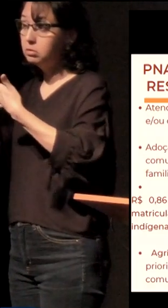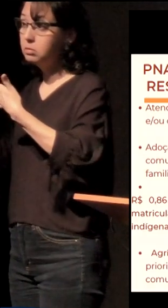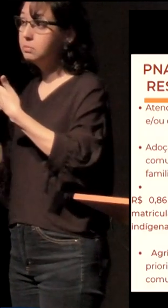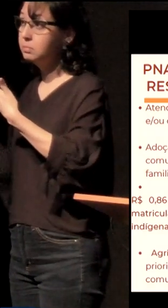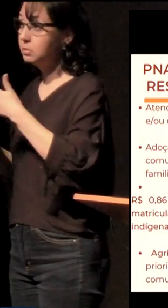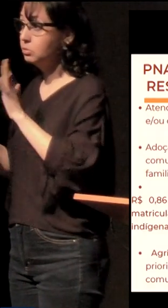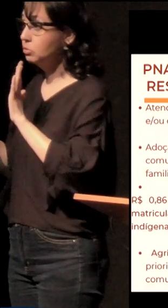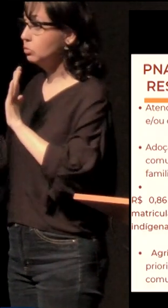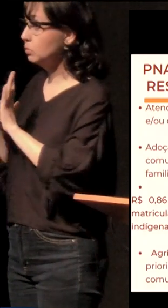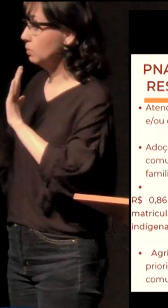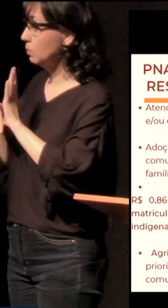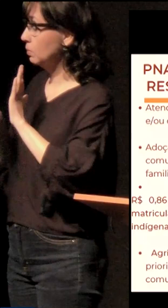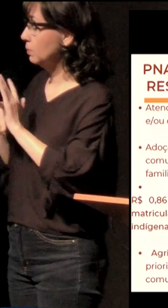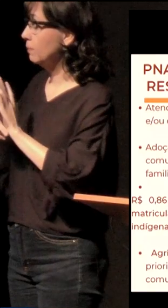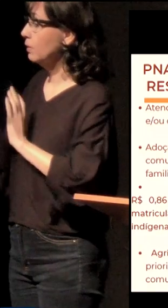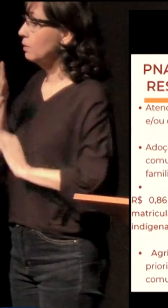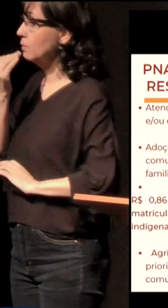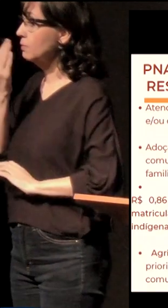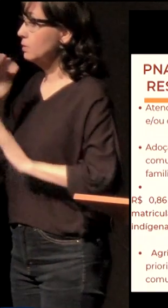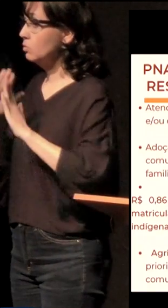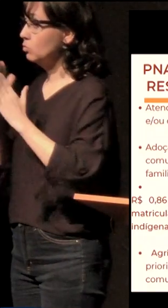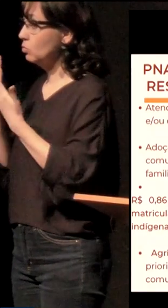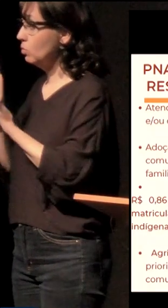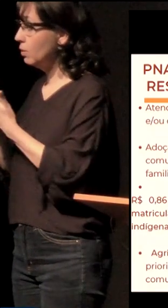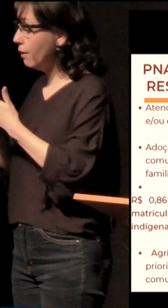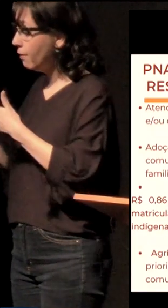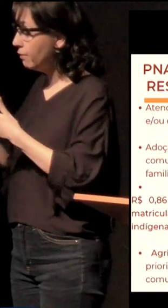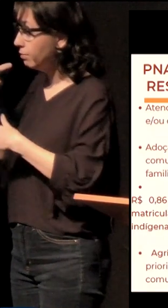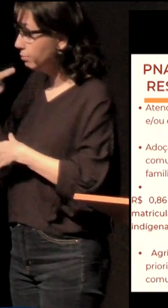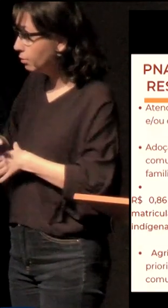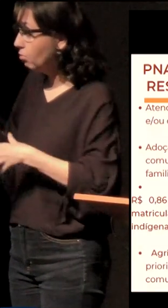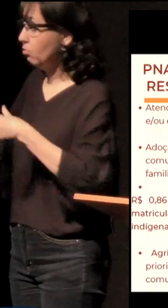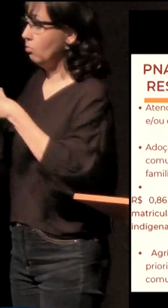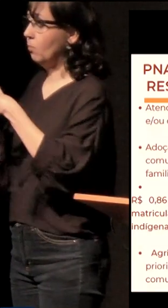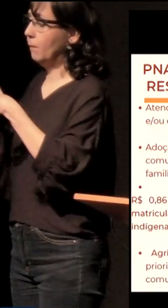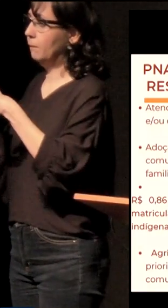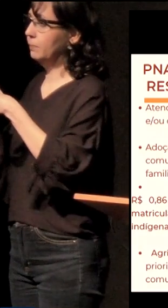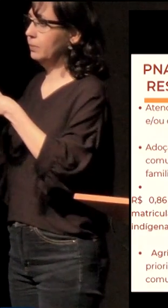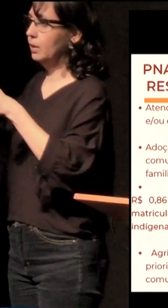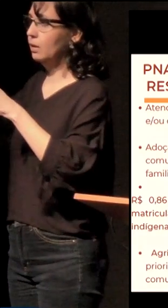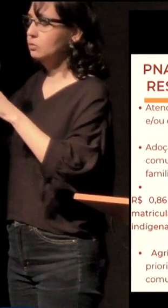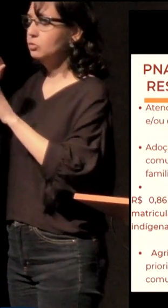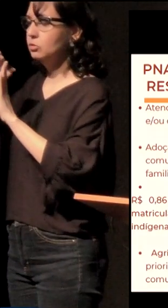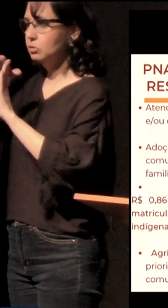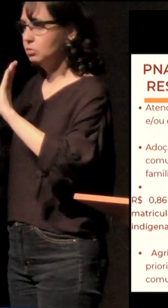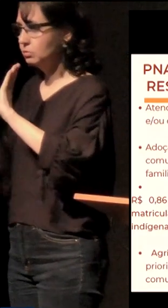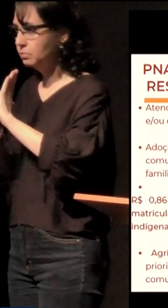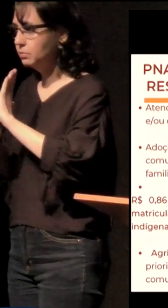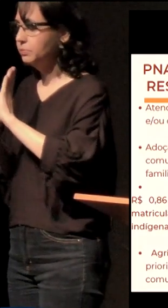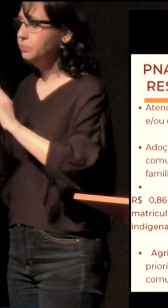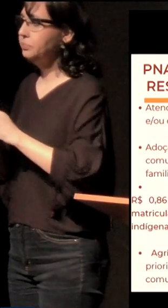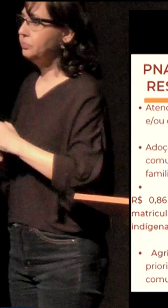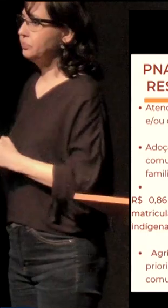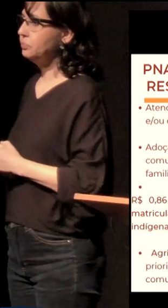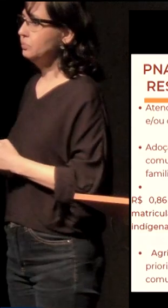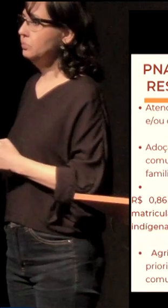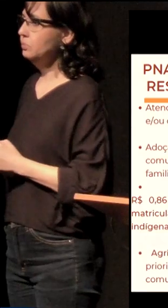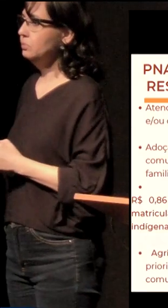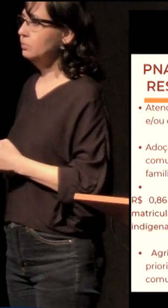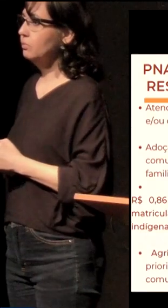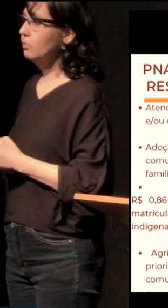em relação à alimentação escolar dessas comunidades então a questão uma questão